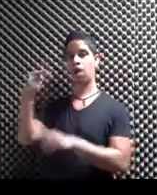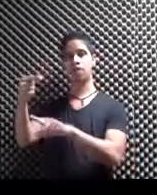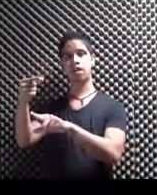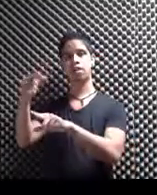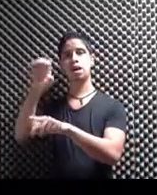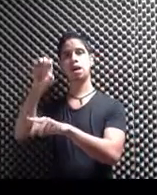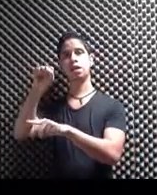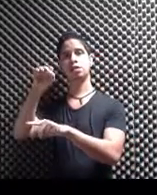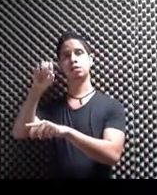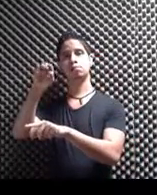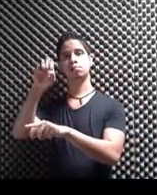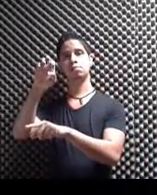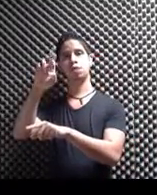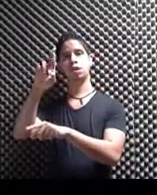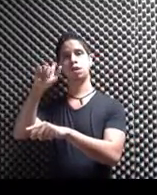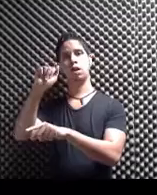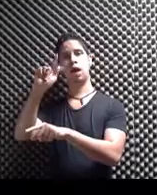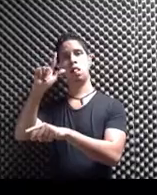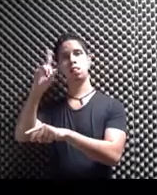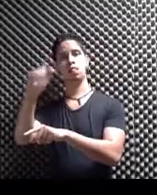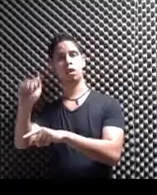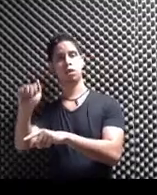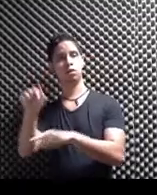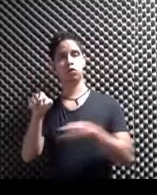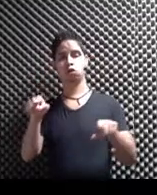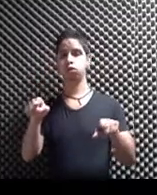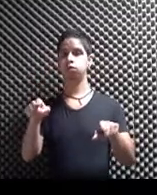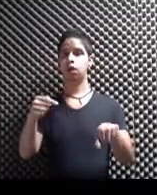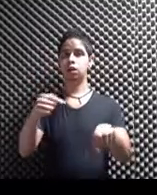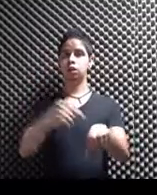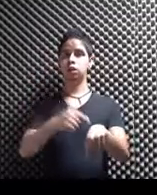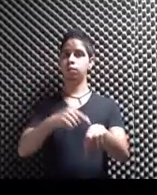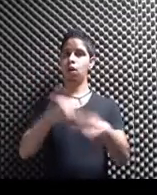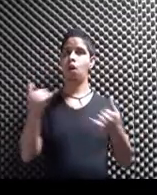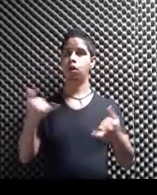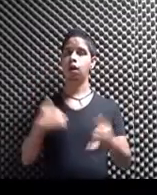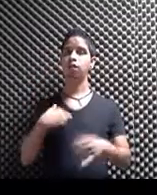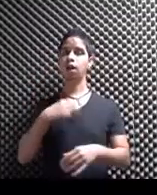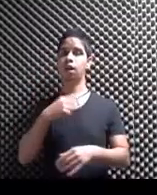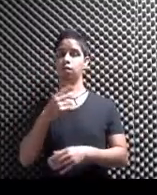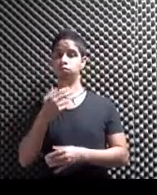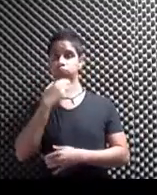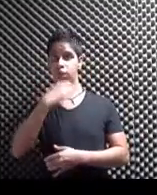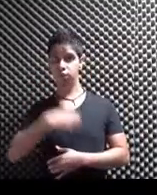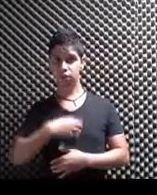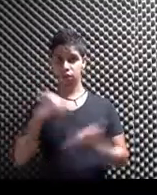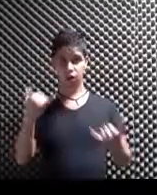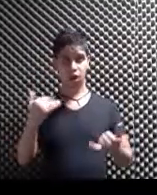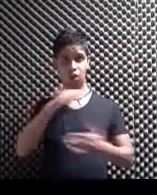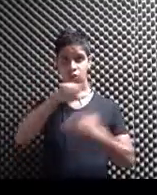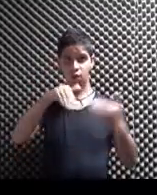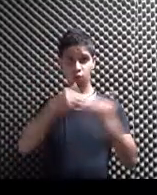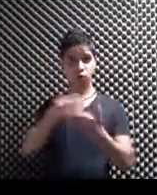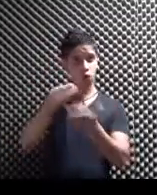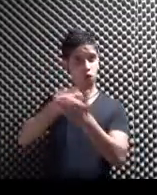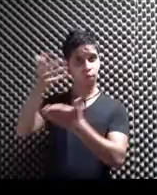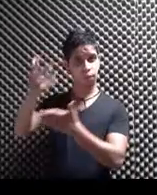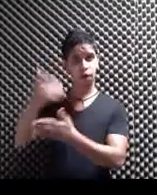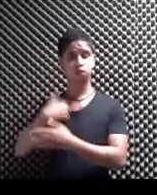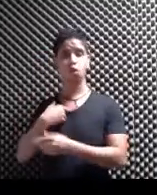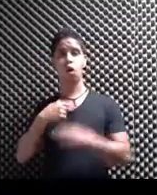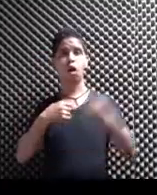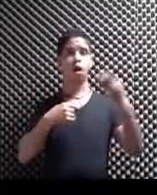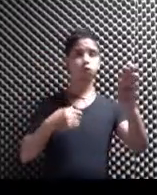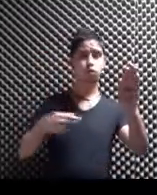otro El color Sí, exacto Y esos son los colores de temporada de Navidad Exacto O sea que todo el mundo a comprar adornos índigos y verdes